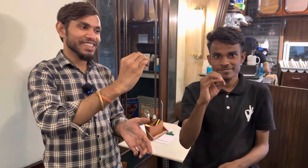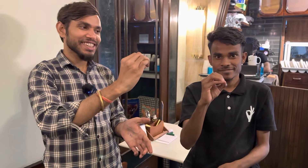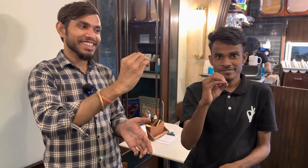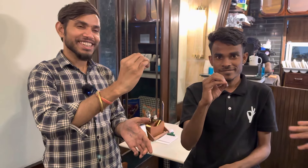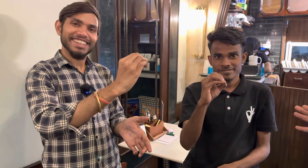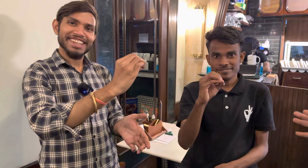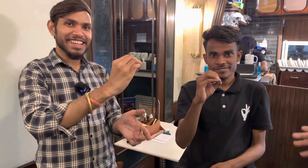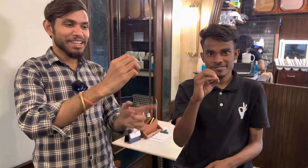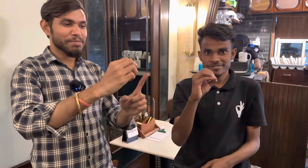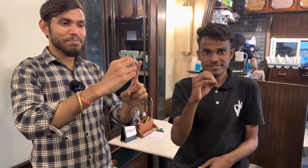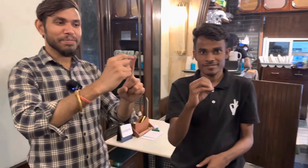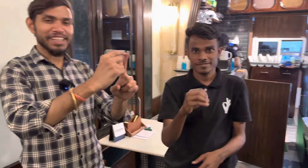ही आपको आता है. P,